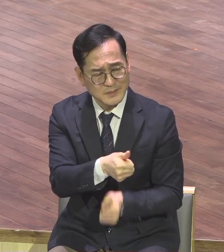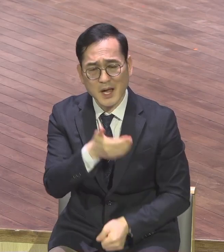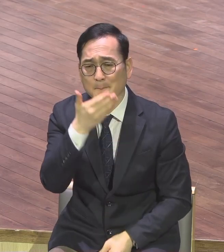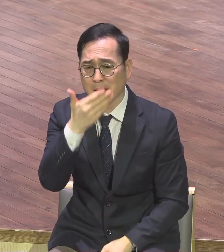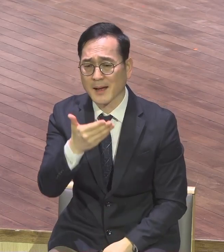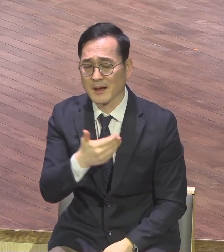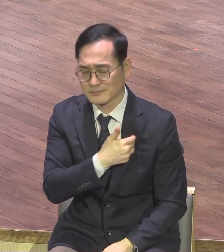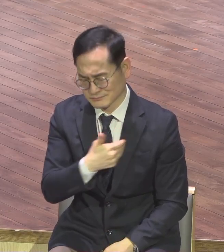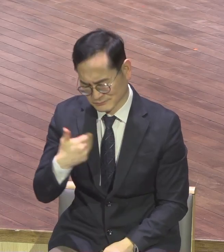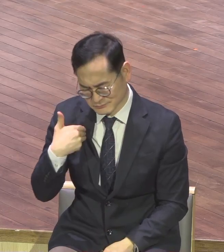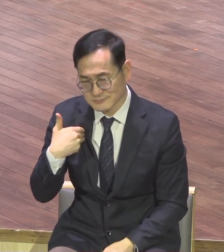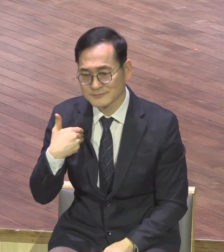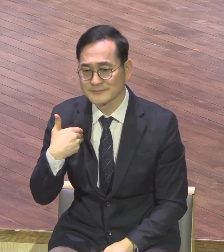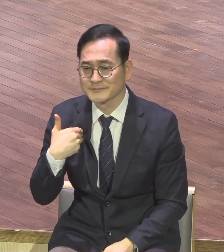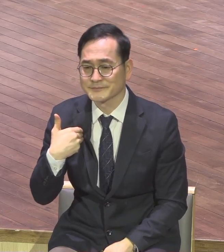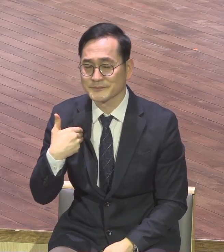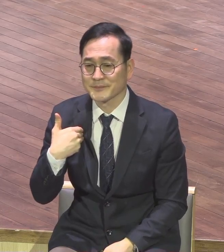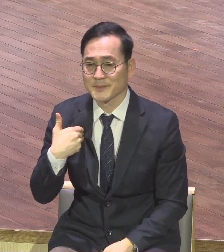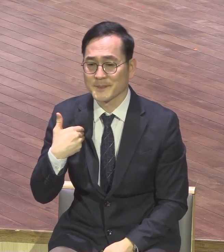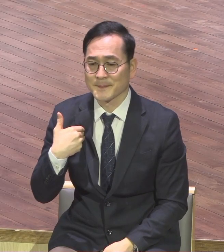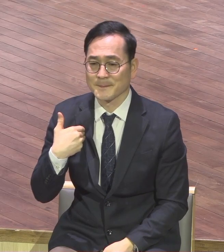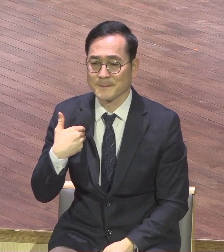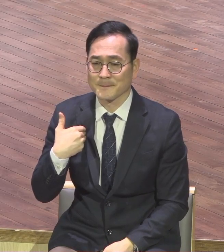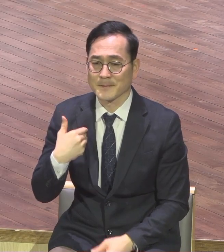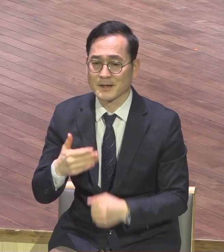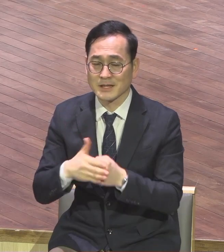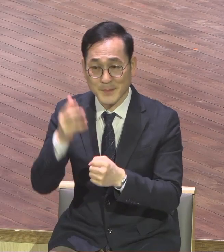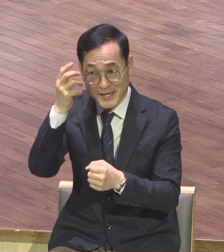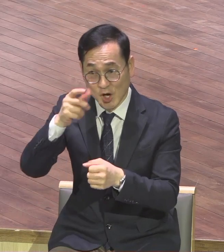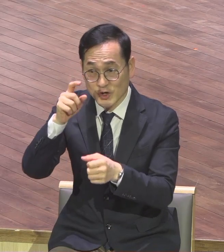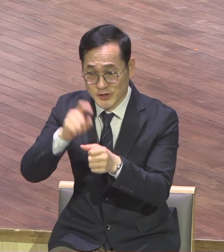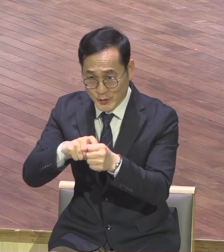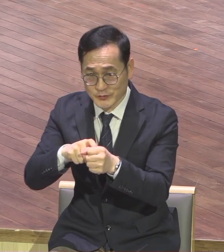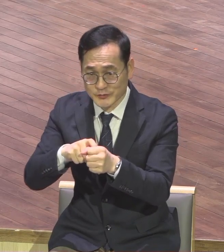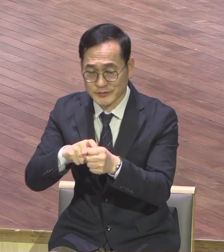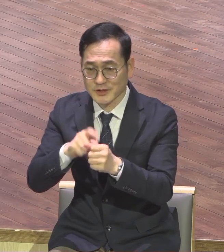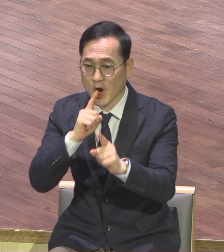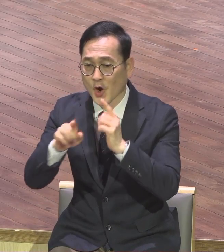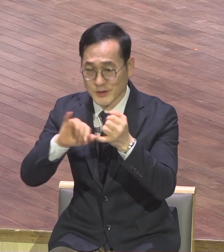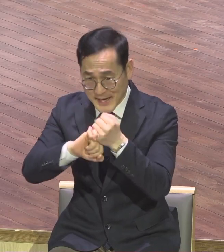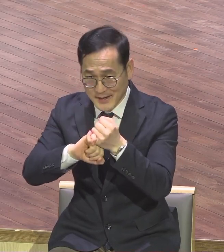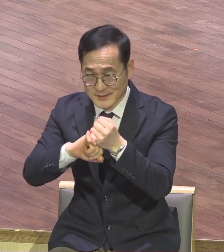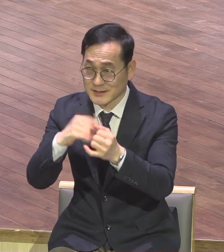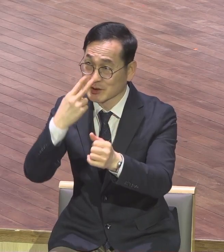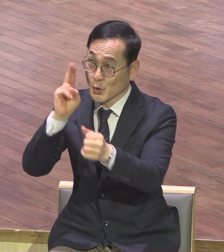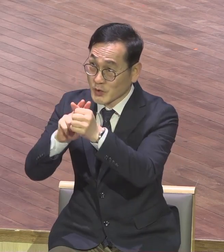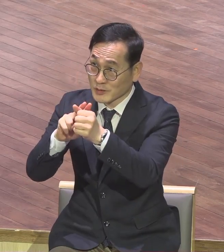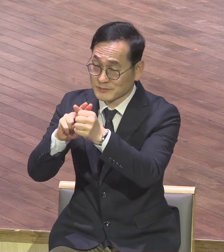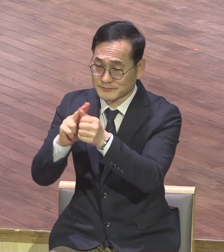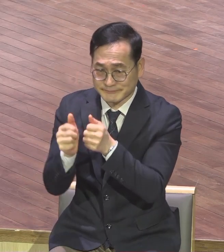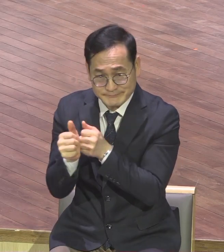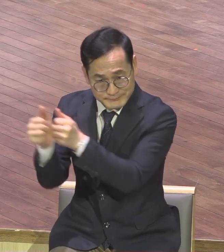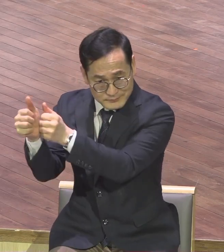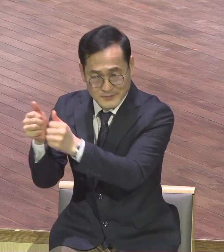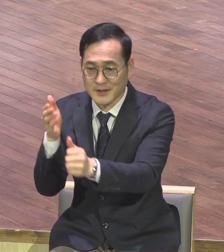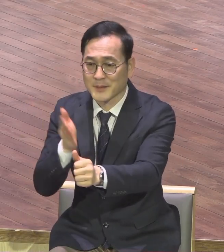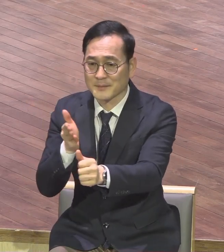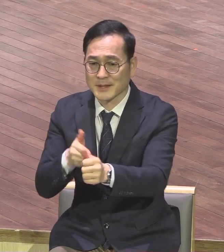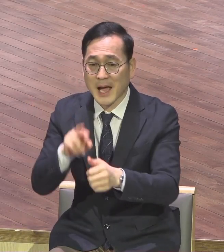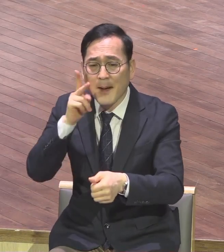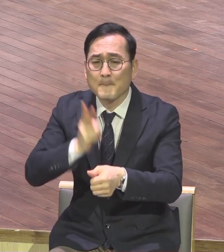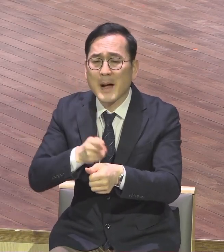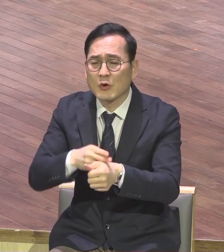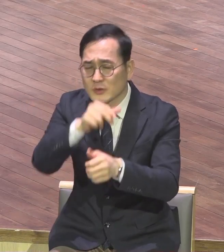영적 본론 잡고 그럴수록 더 언약적 도전하시기 바랍니다. 언약 도전, 사도 바울의 삶이 그랬습니다.